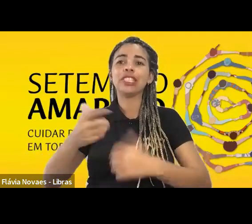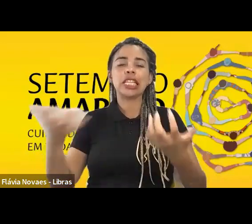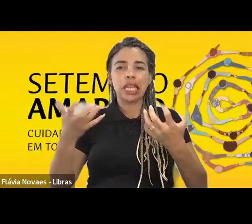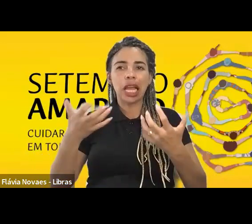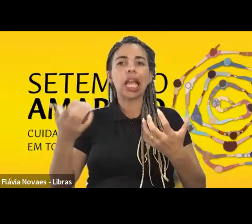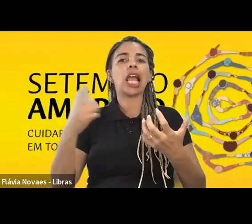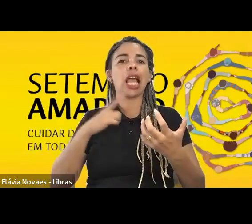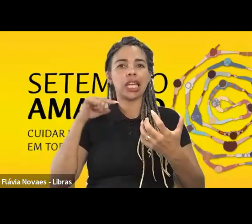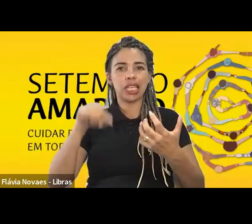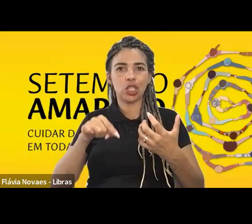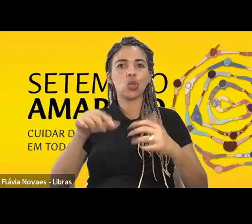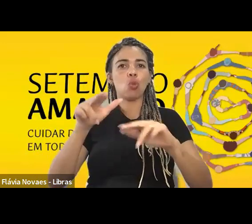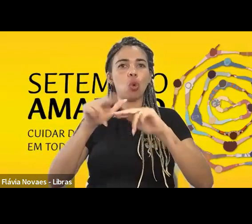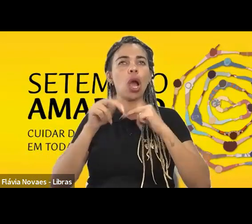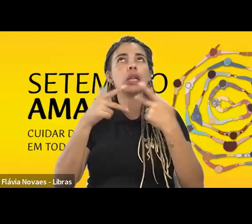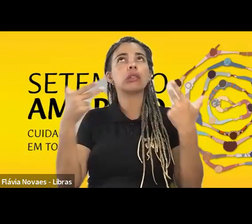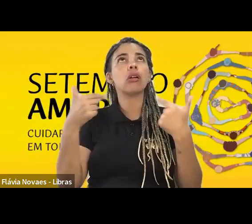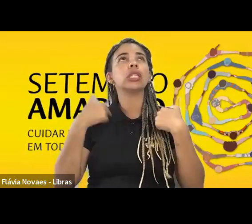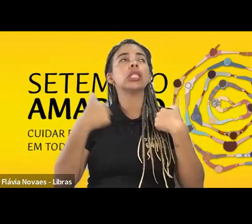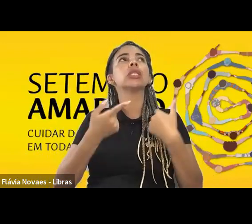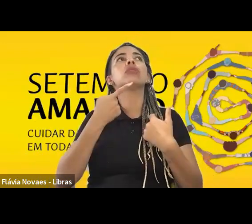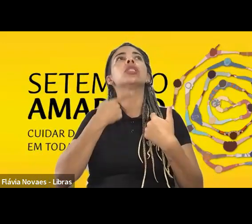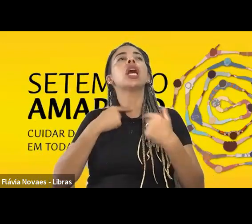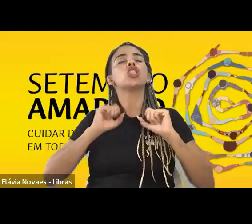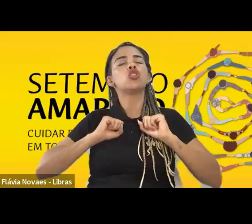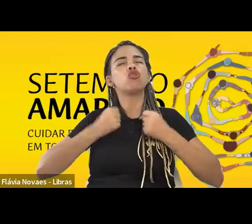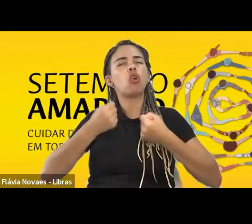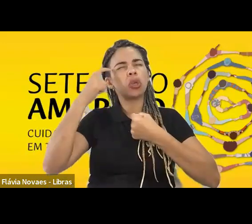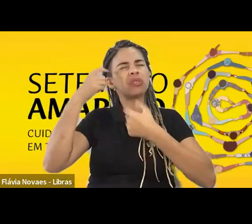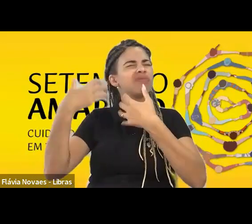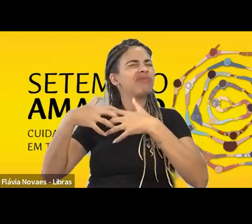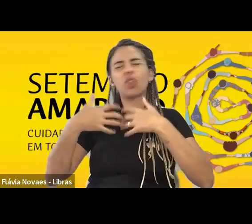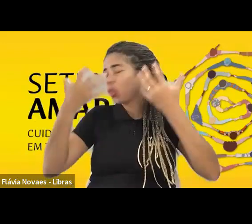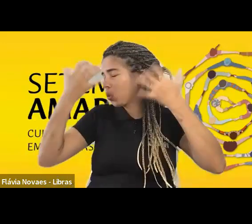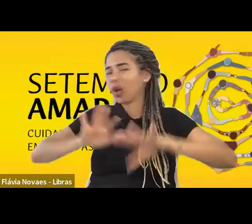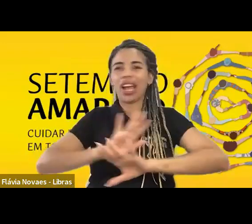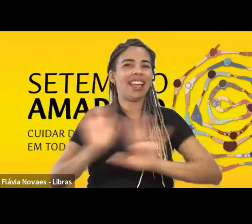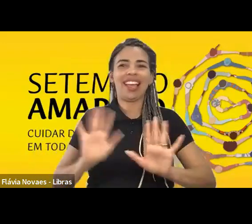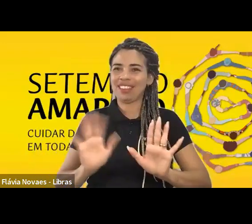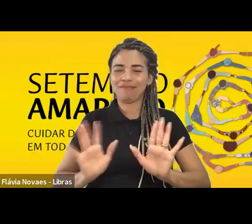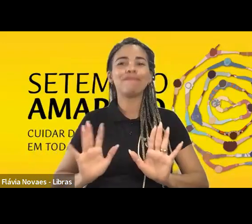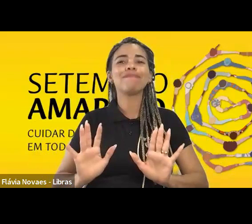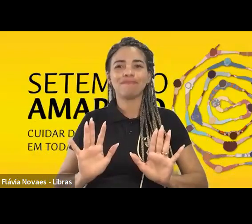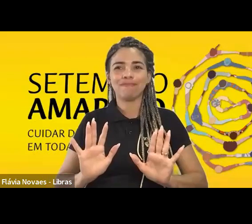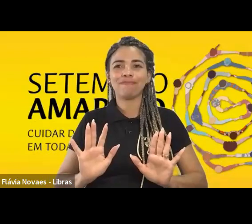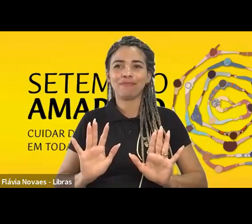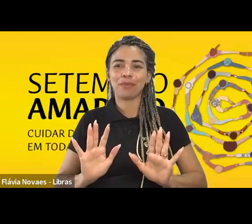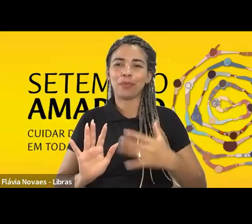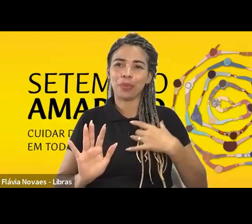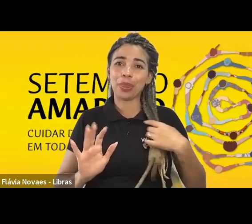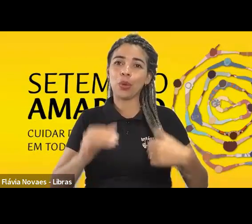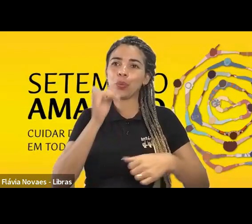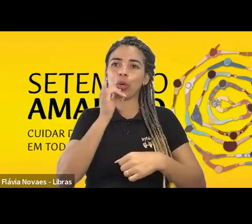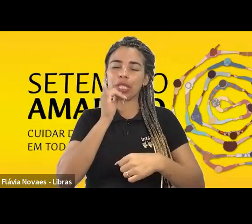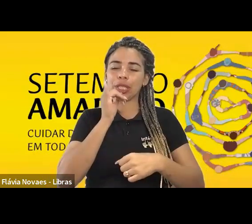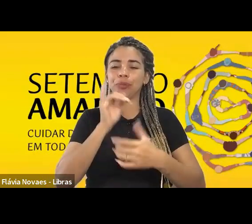em detrimento daquilo que nos implica esforço cognitivo, sobretudo esforço cognitivo extenuante, né? Como, por exemplo,